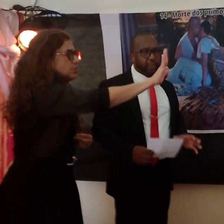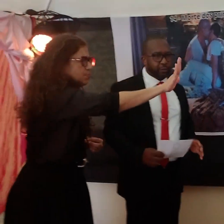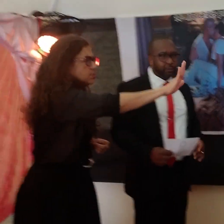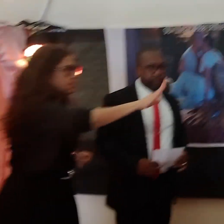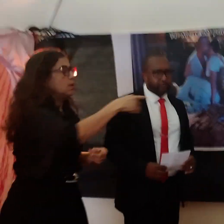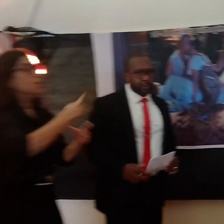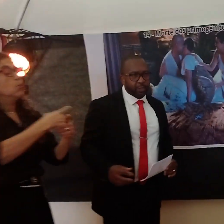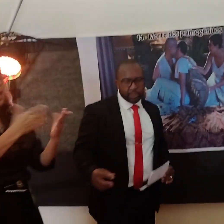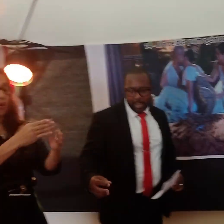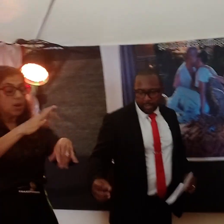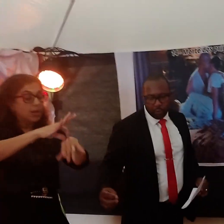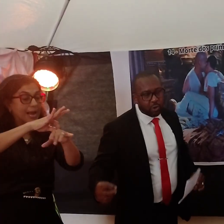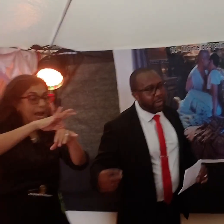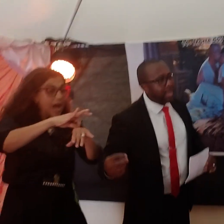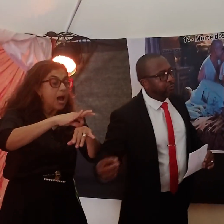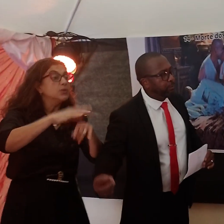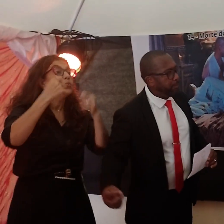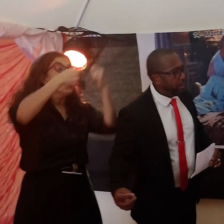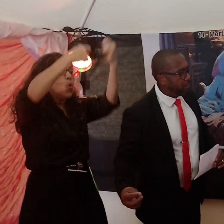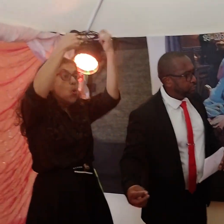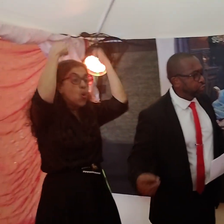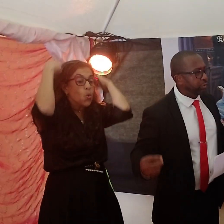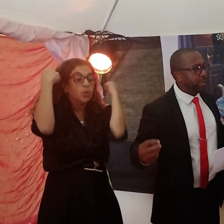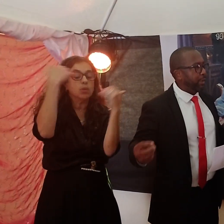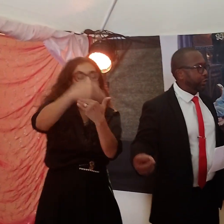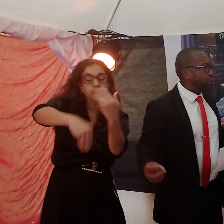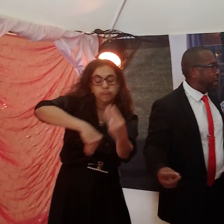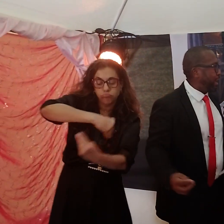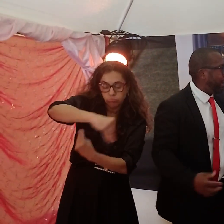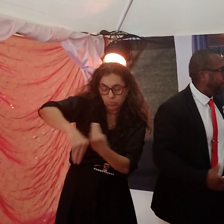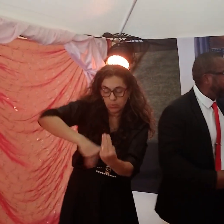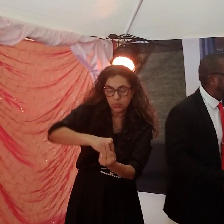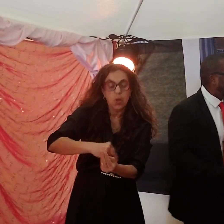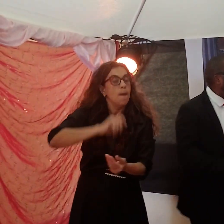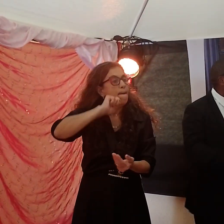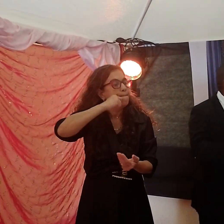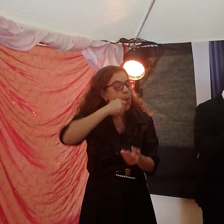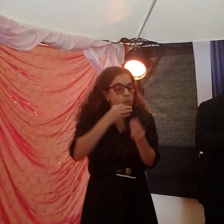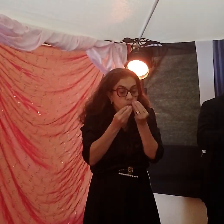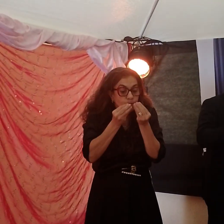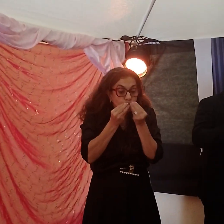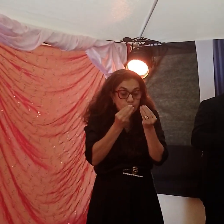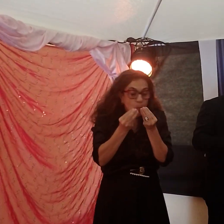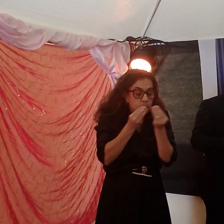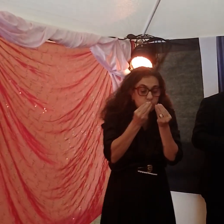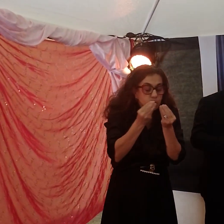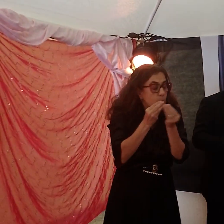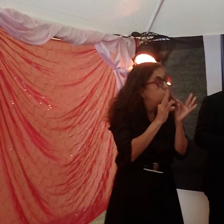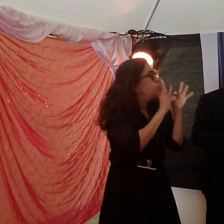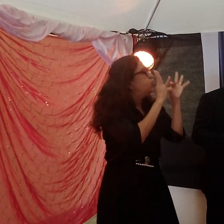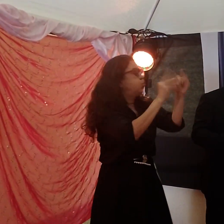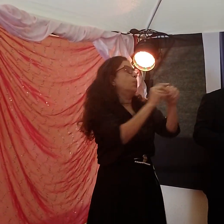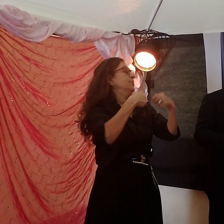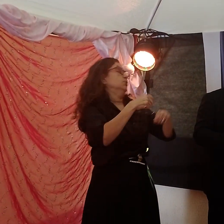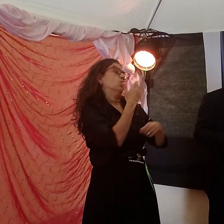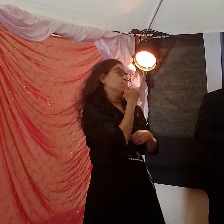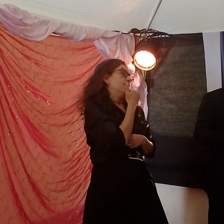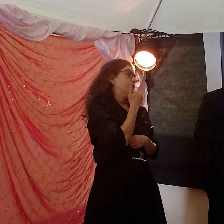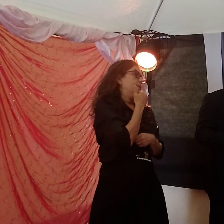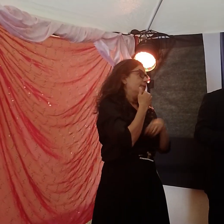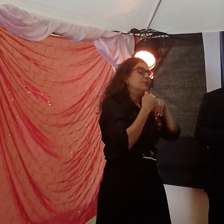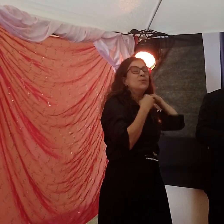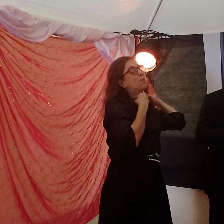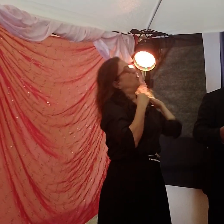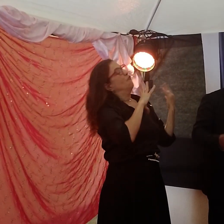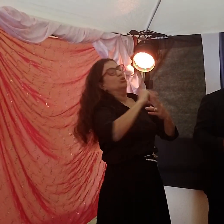cordeiro, que era enrolado no pão juntamente com a erva e consumido totalmente.